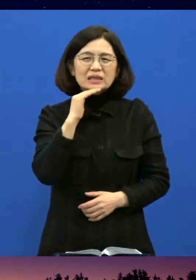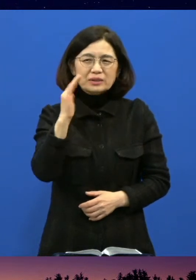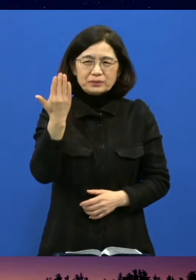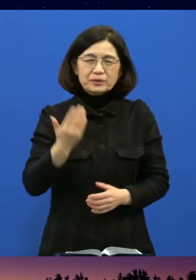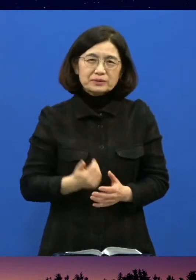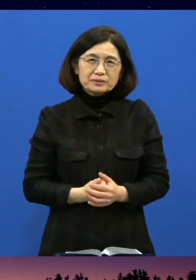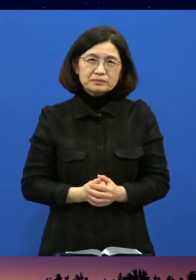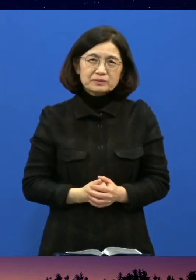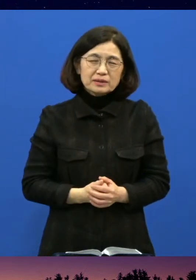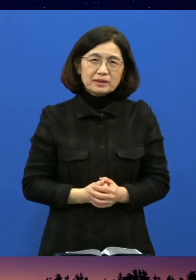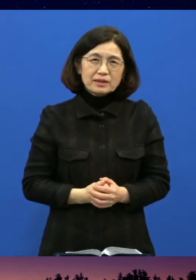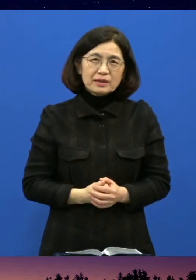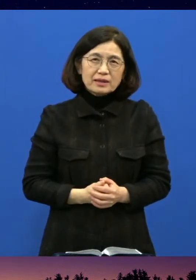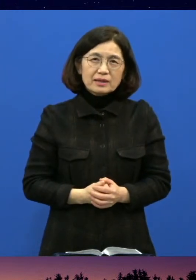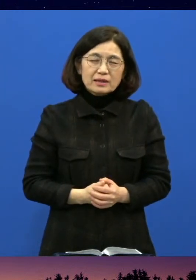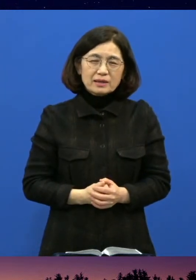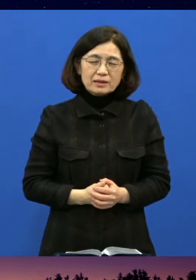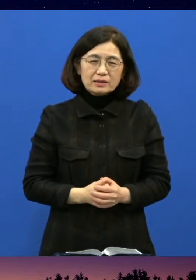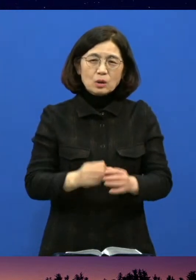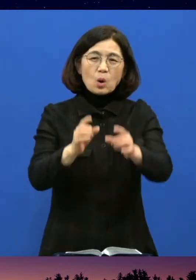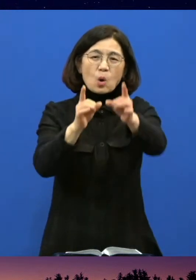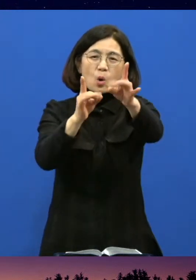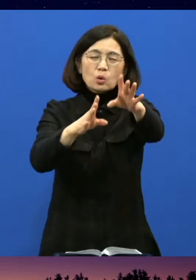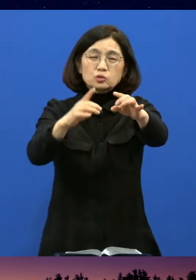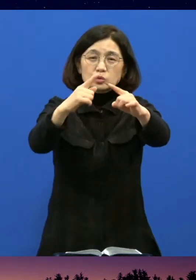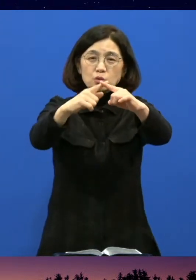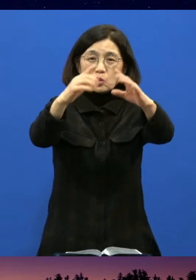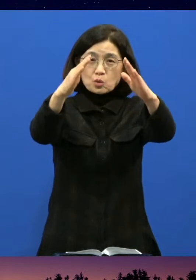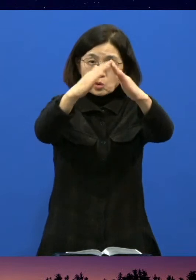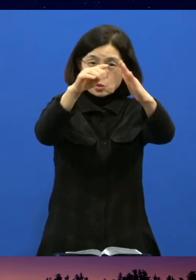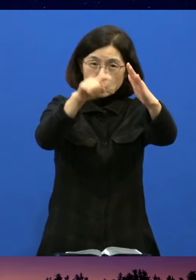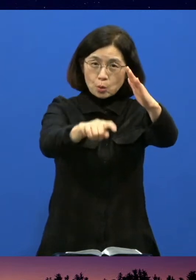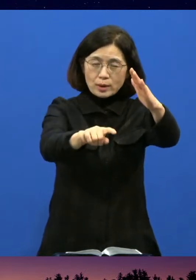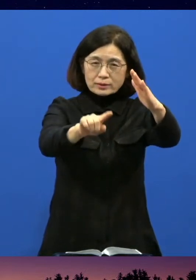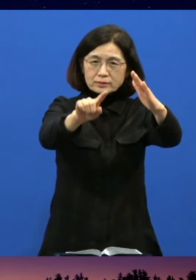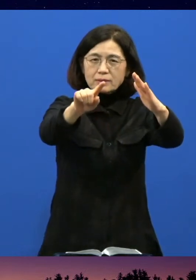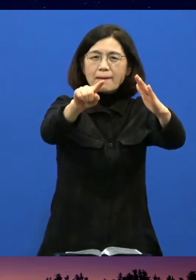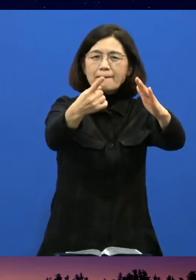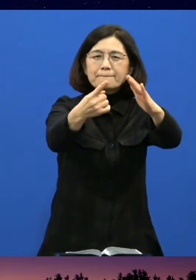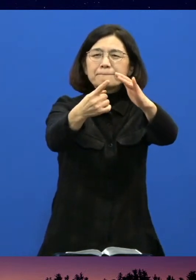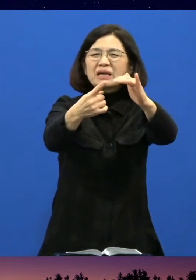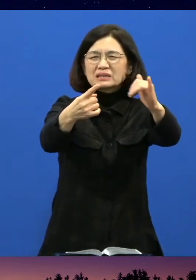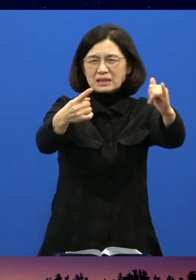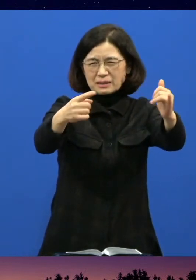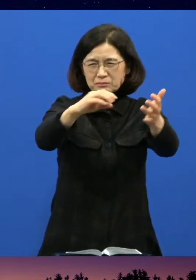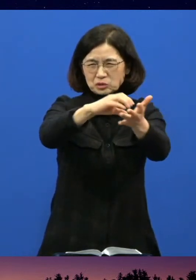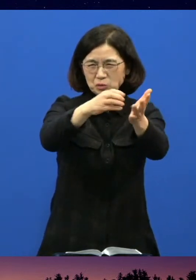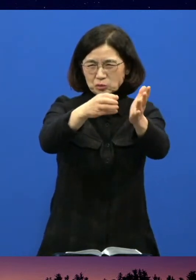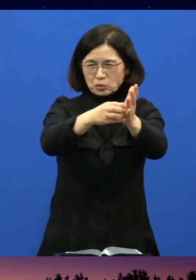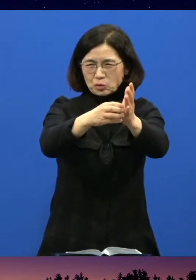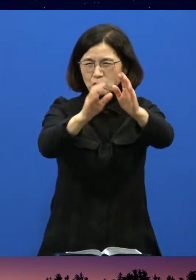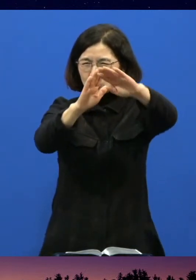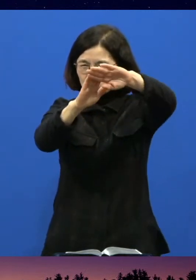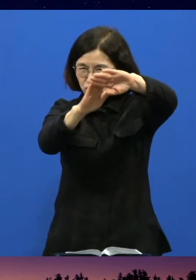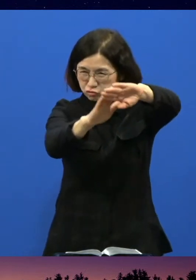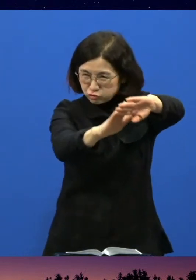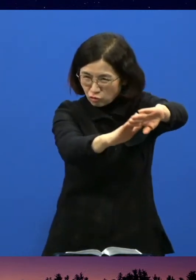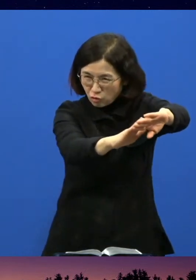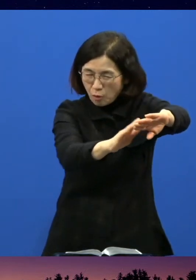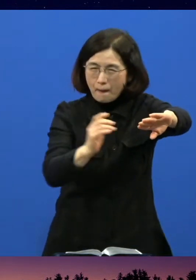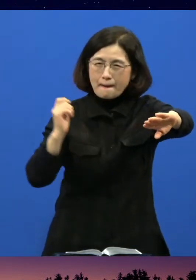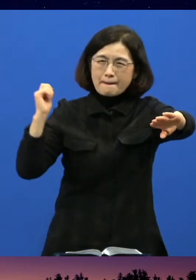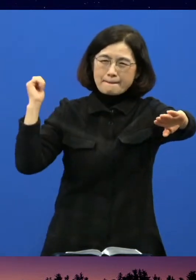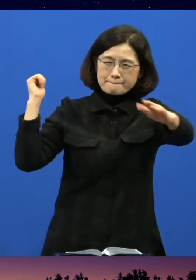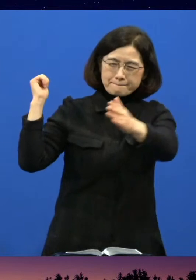여러분 교회에는 지금 100명도 안 되는 교인들이 이제 개척 초창기에 남겨두고 제가 나왔으니까